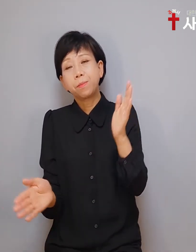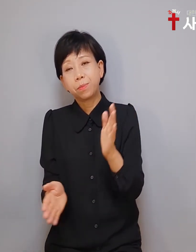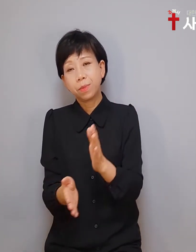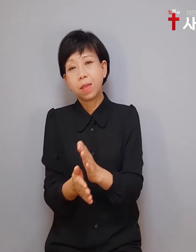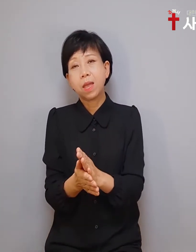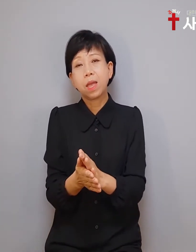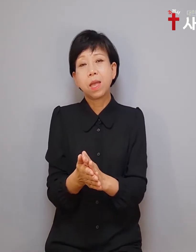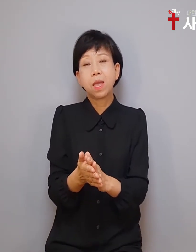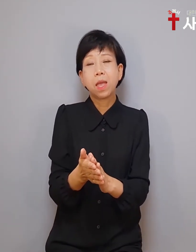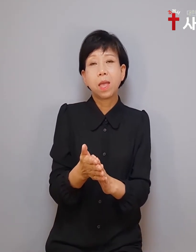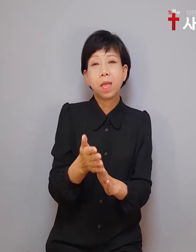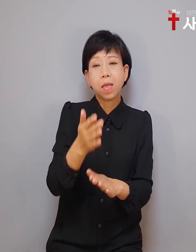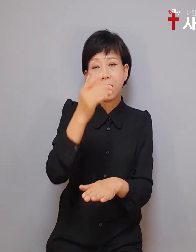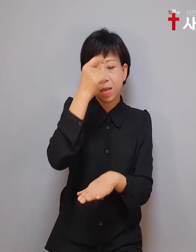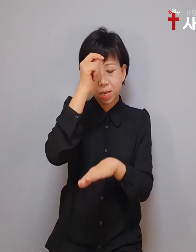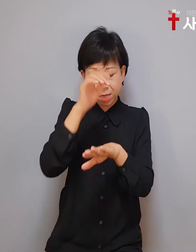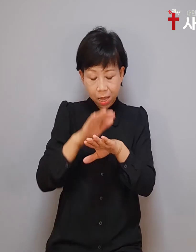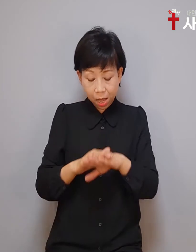없네